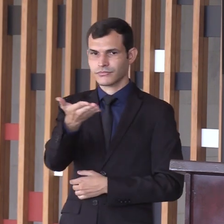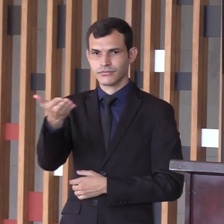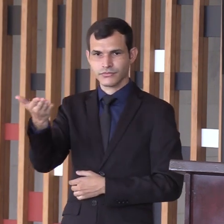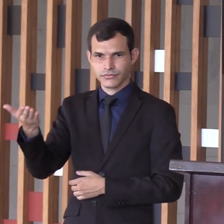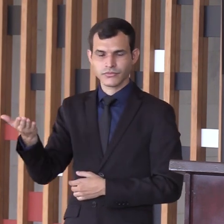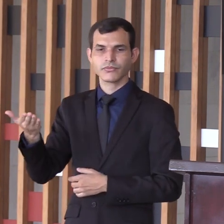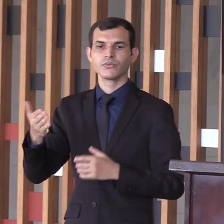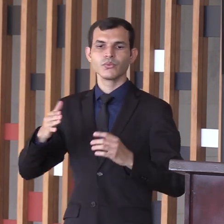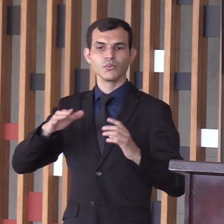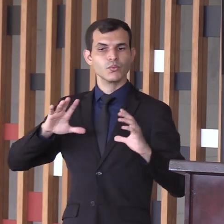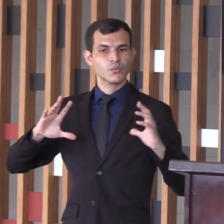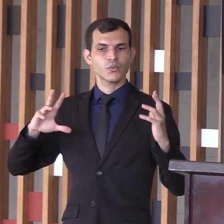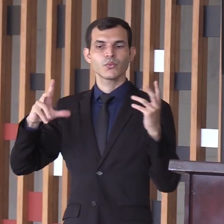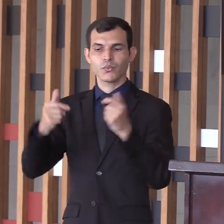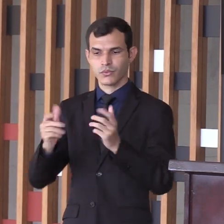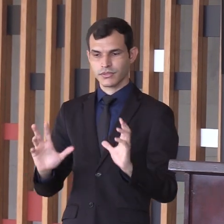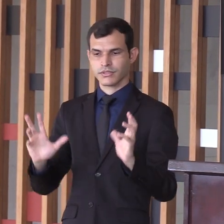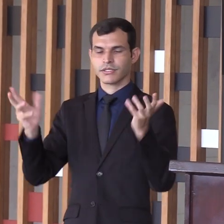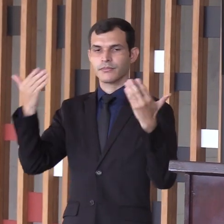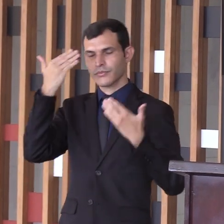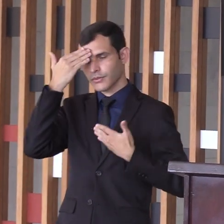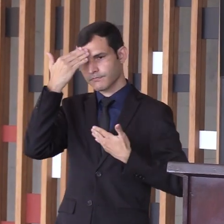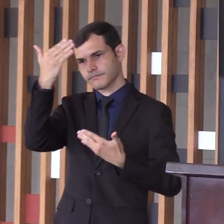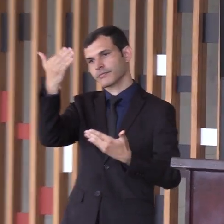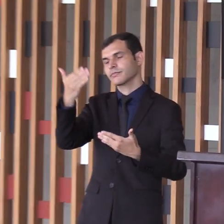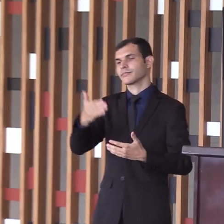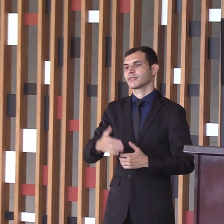envolvidos nesta cerimônia. Muito obrigado.